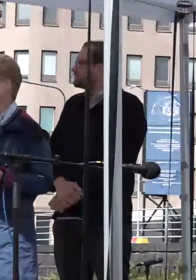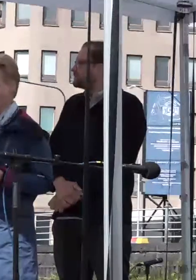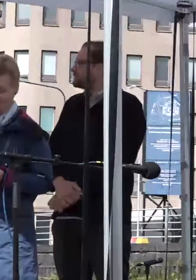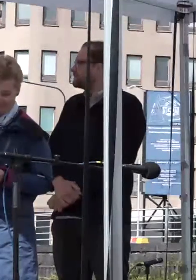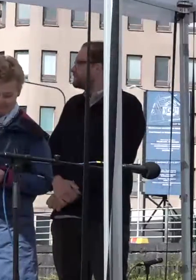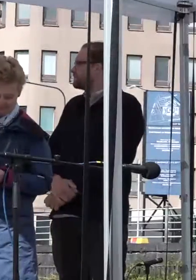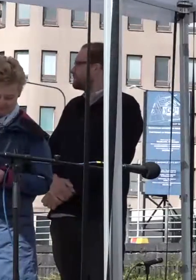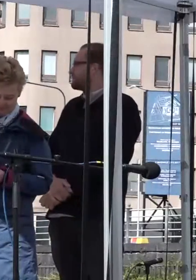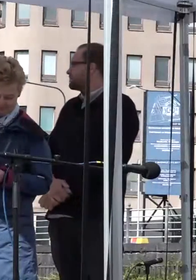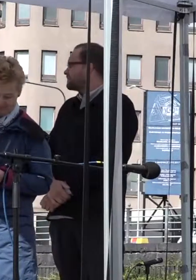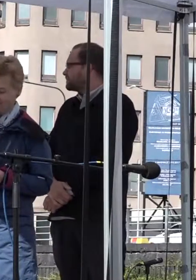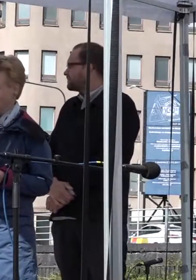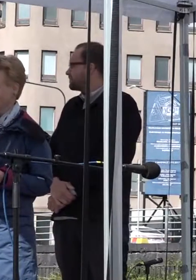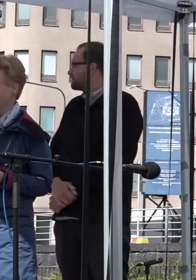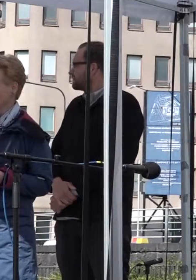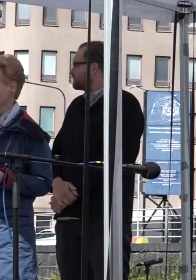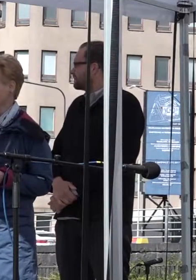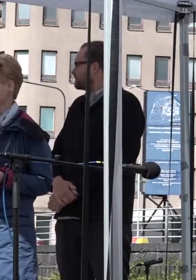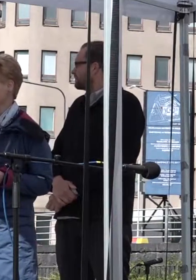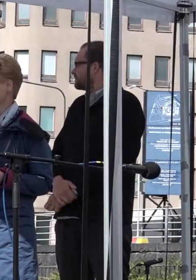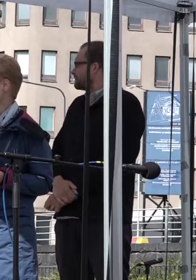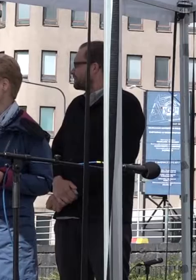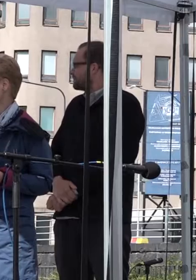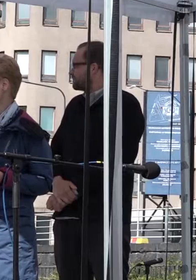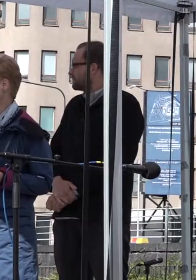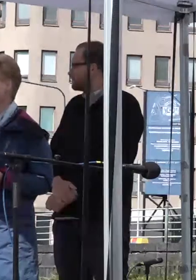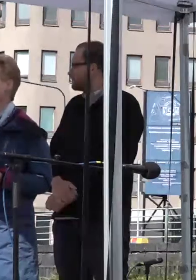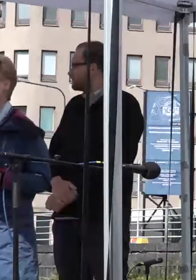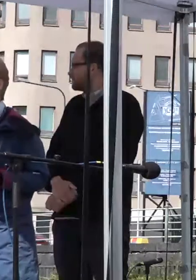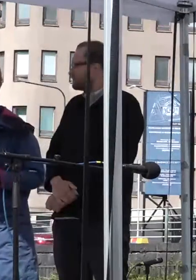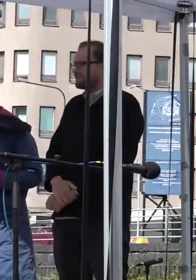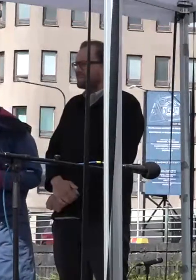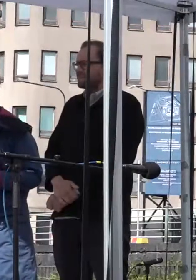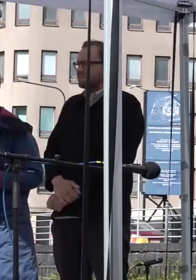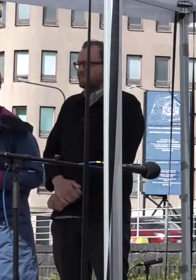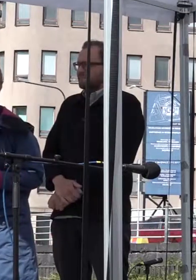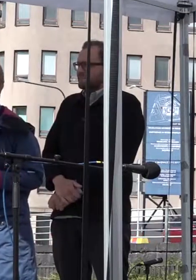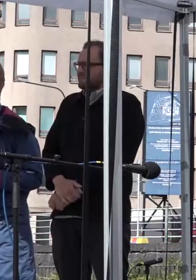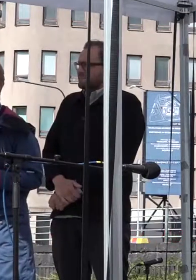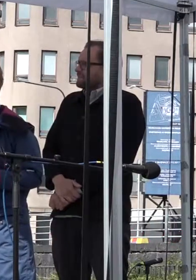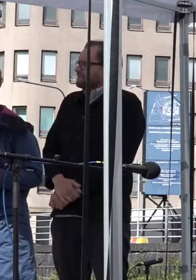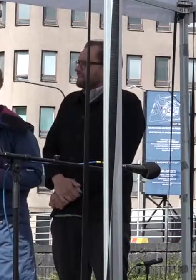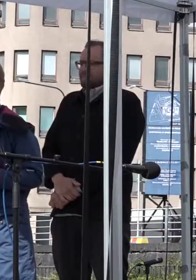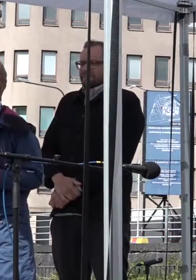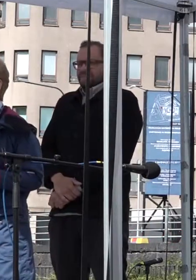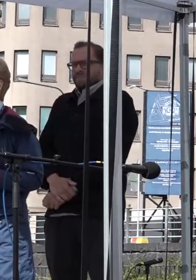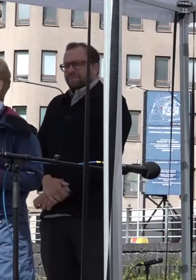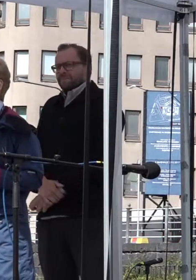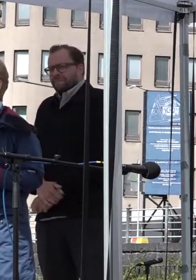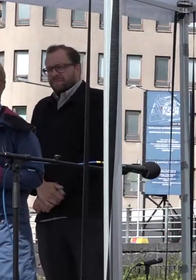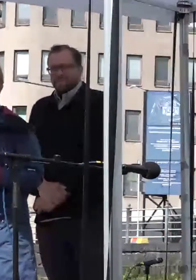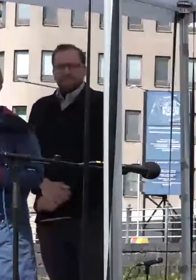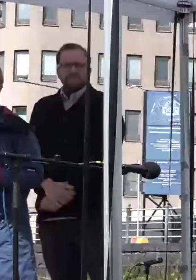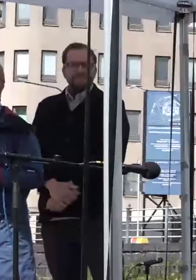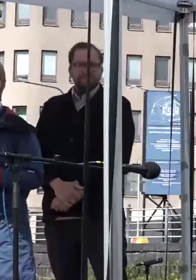ja erityisesti näkövammaisten oikeuksien puolesta. Merja, ole hyvä. Kiitos Kaari. Ja kiitos teille kaikille,